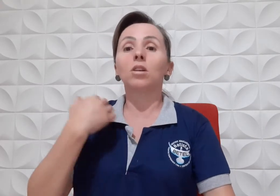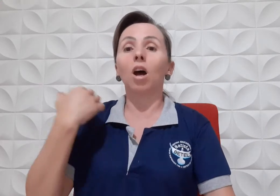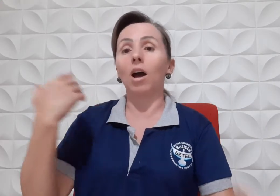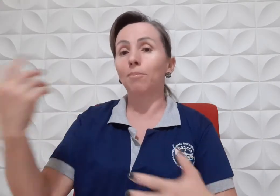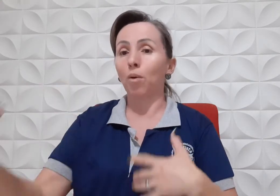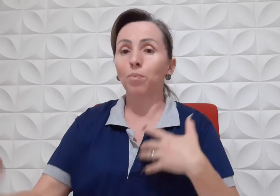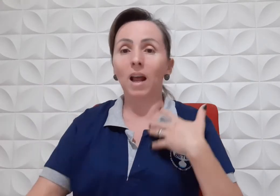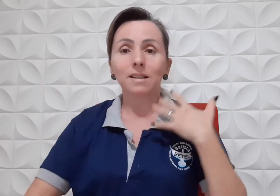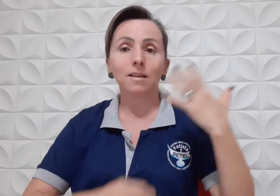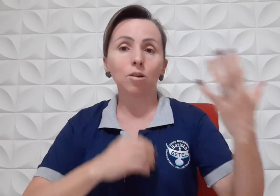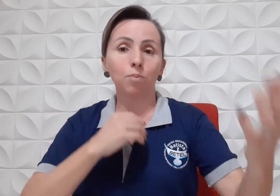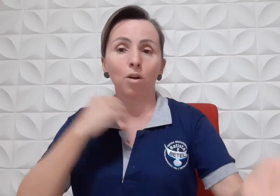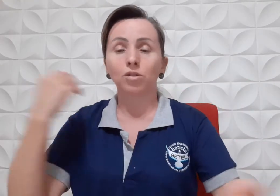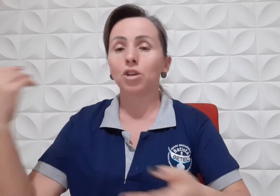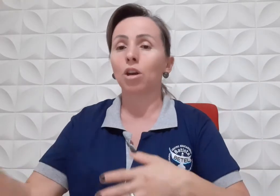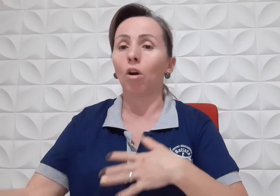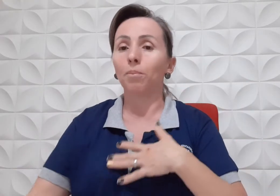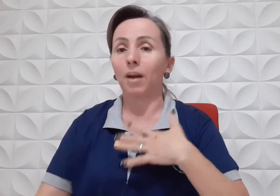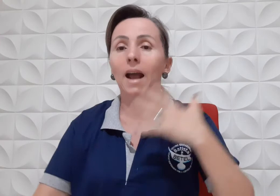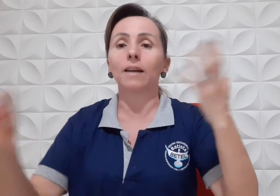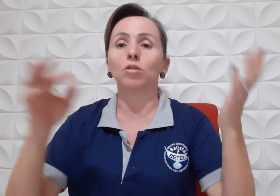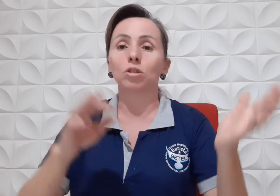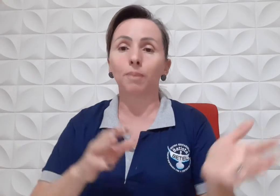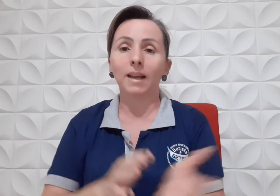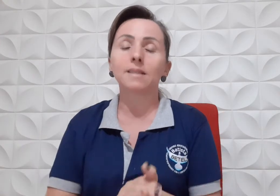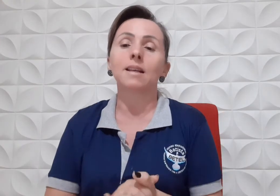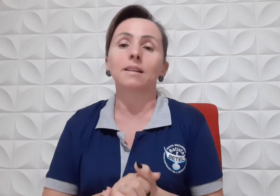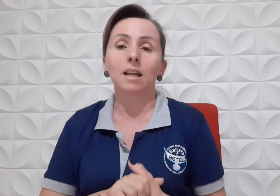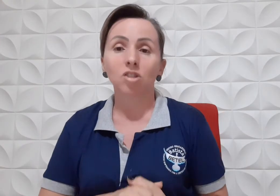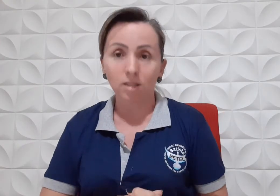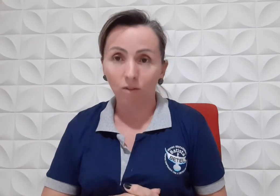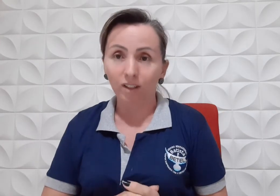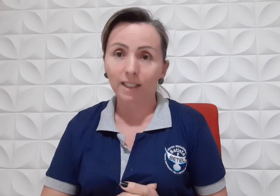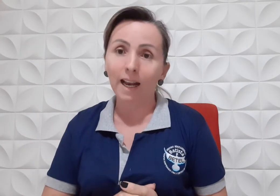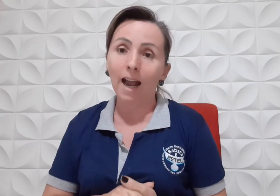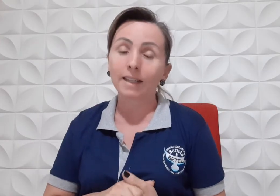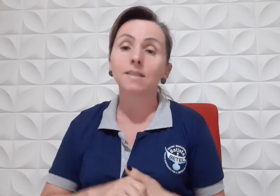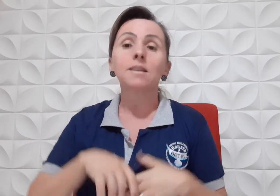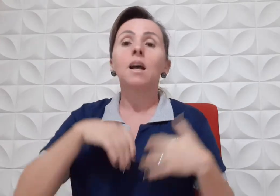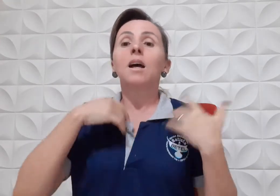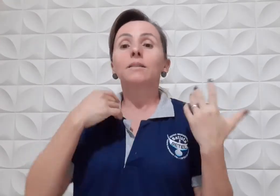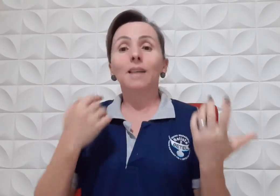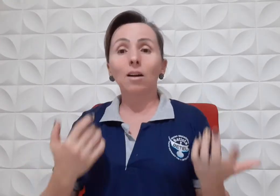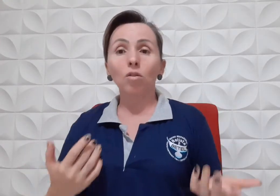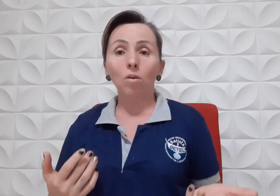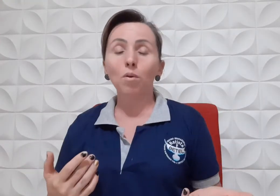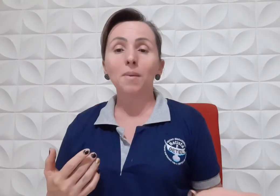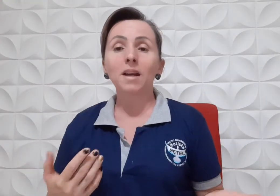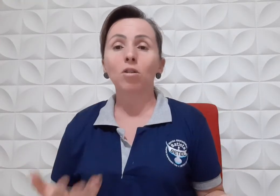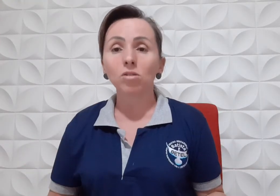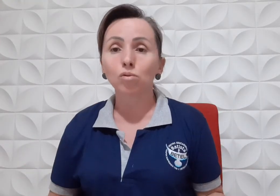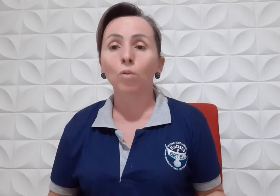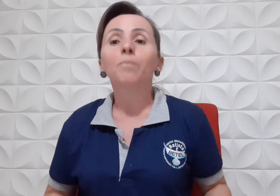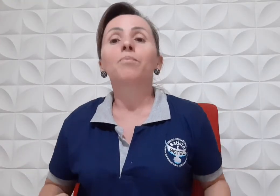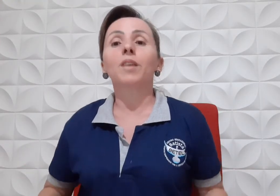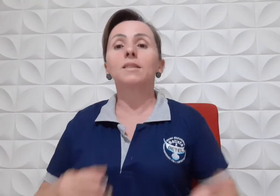A população pode comprar no outro país sem taxas alfandegárias, tal como o Mercosul. Então, assim,